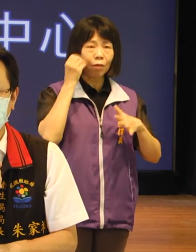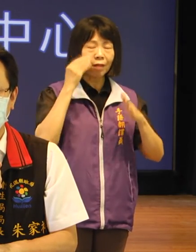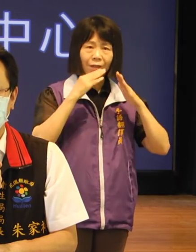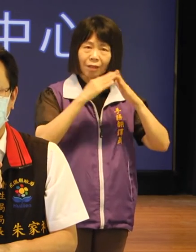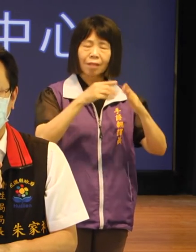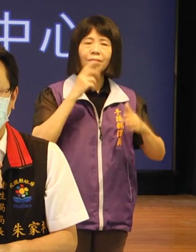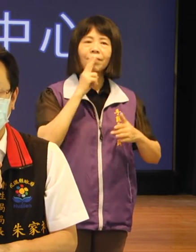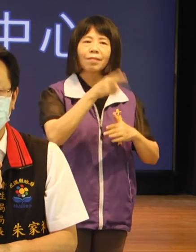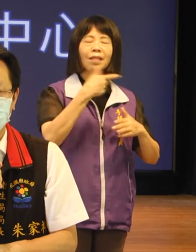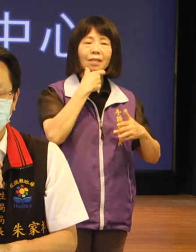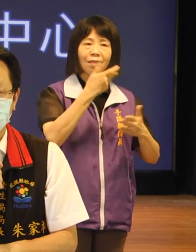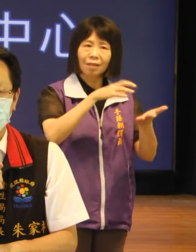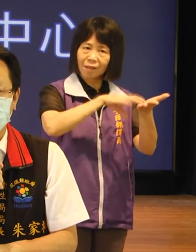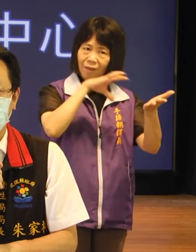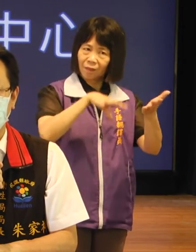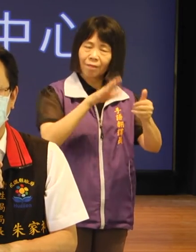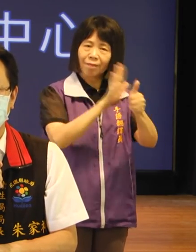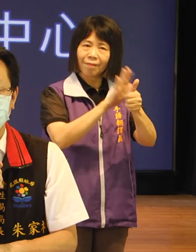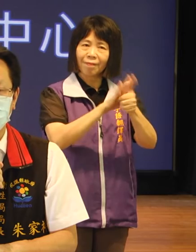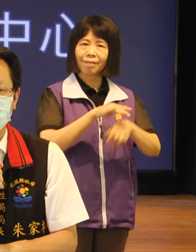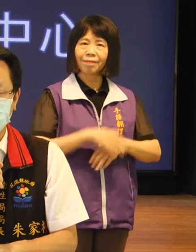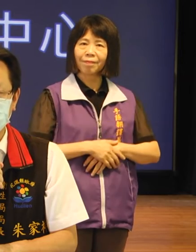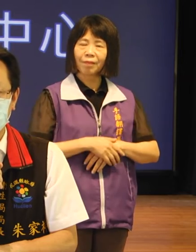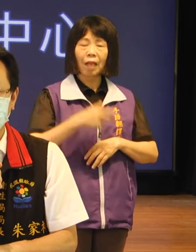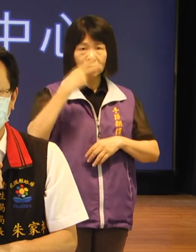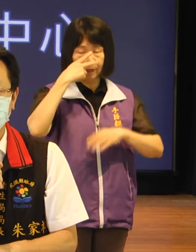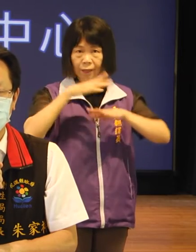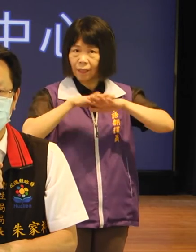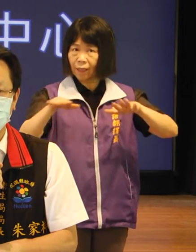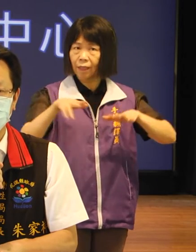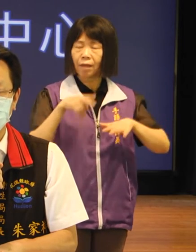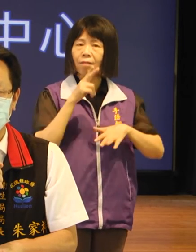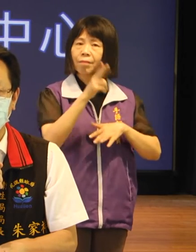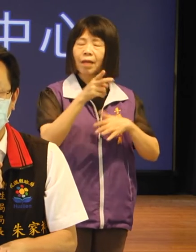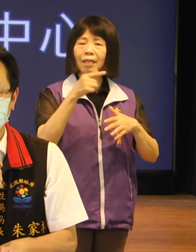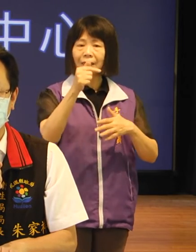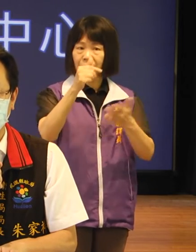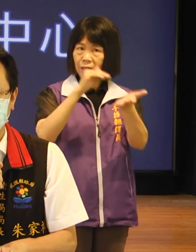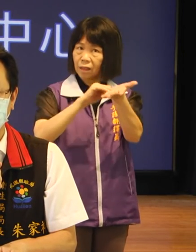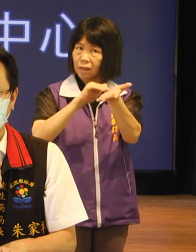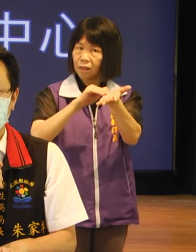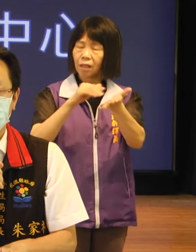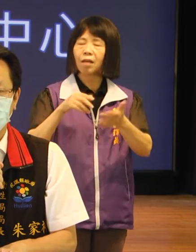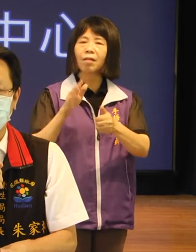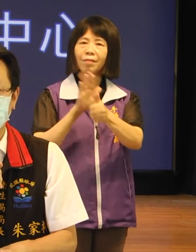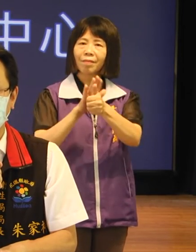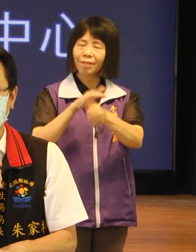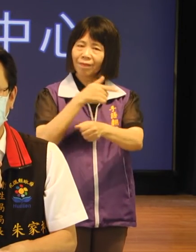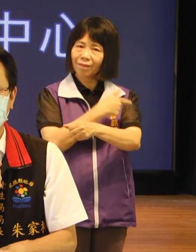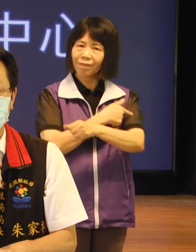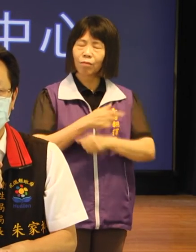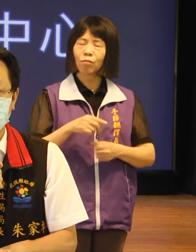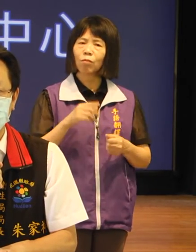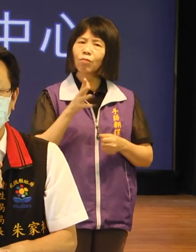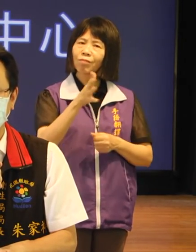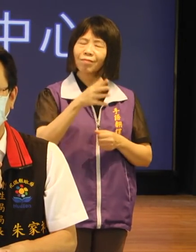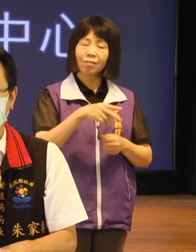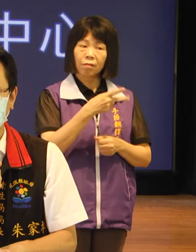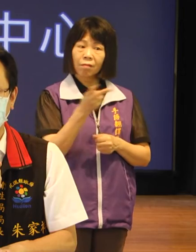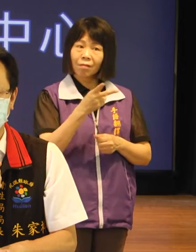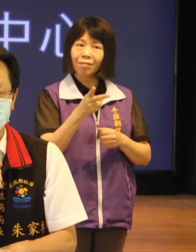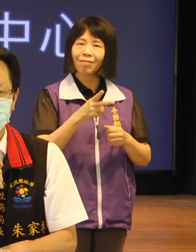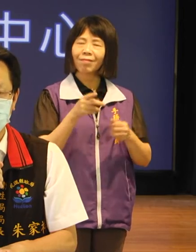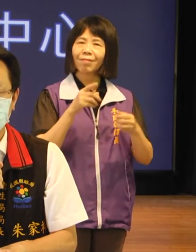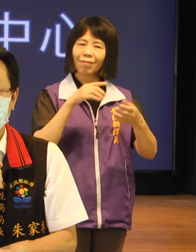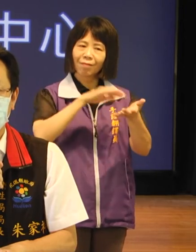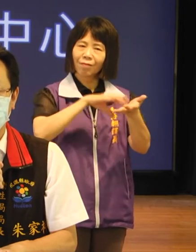请慈济院来协助。那在吉安乡的部分会请门罗医院来做协助哈。那最主要是因为这两家医院都有儿